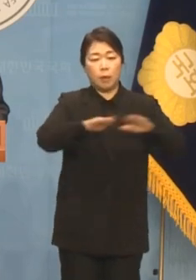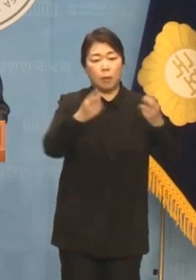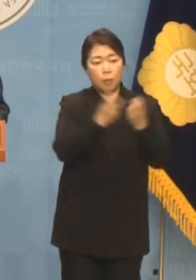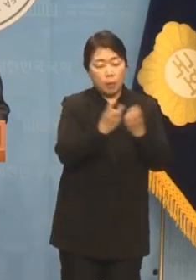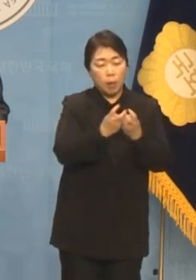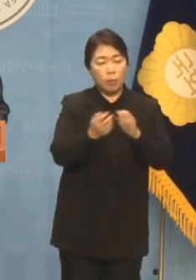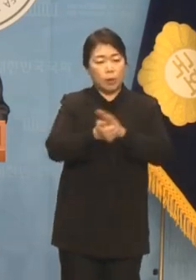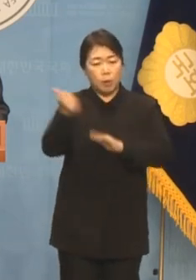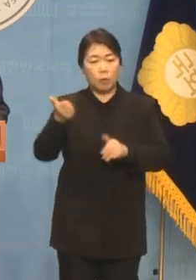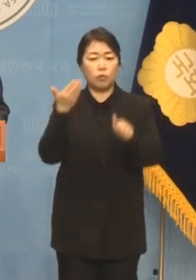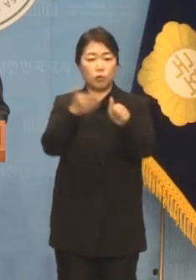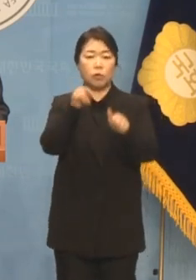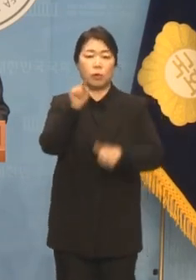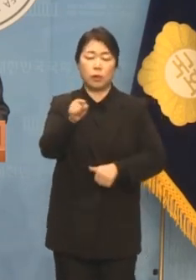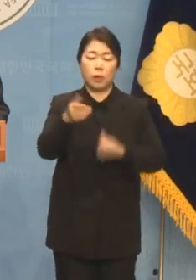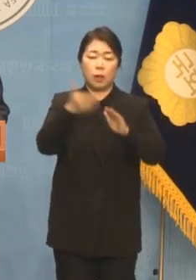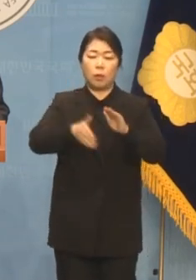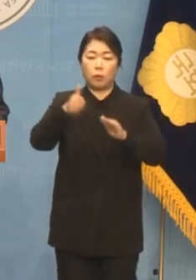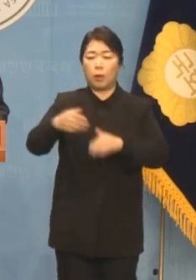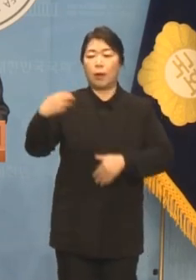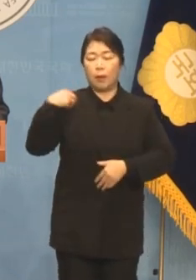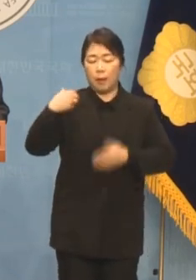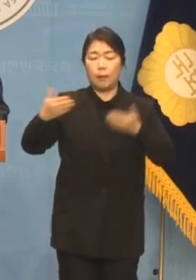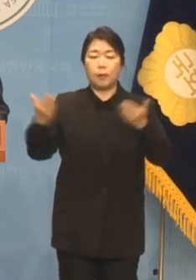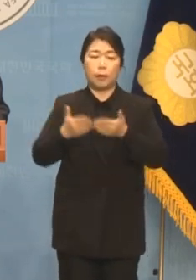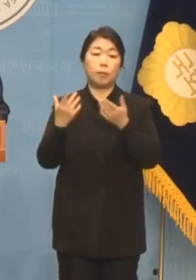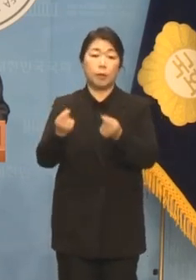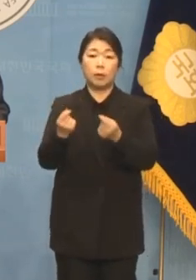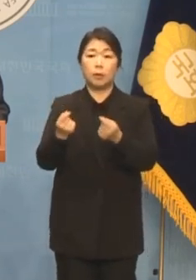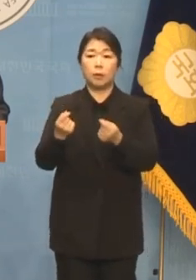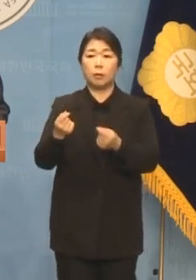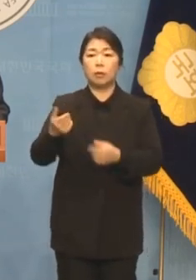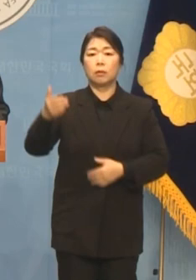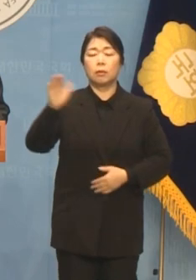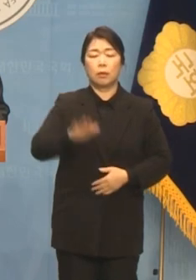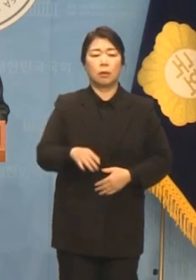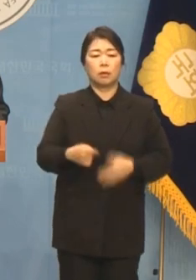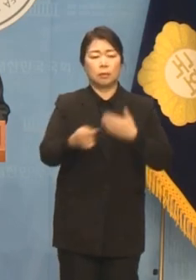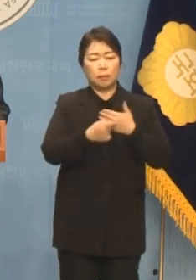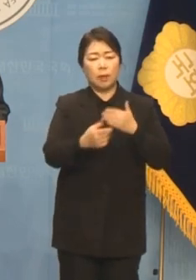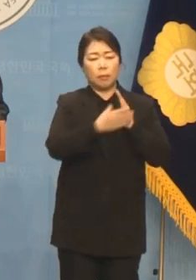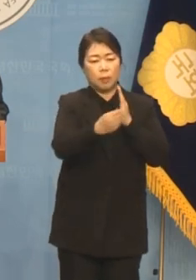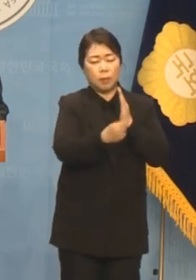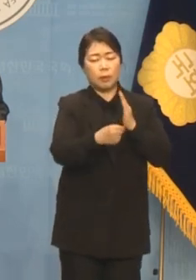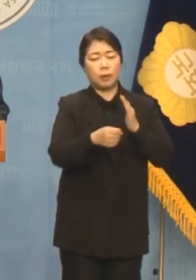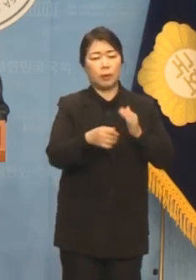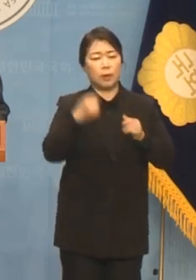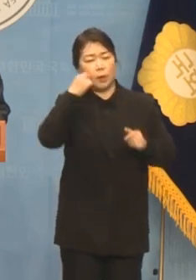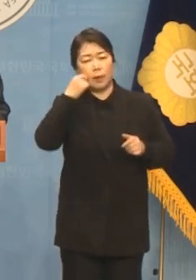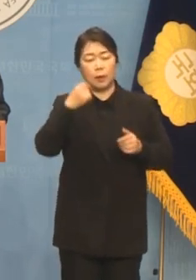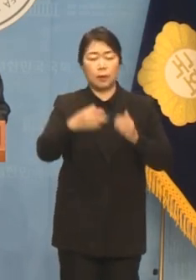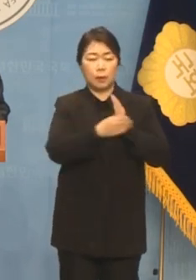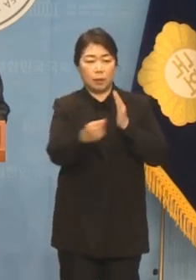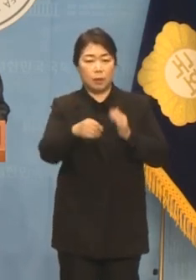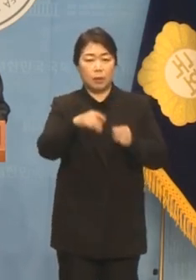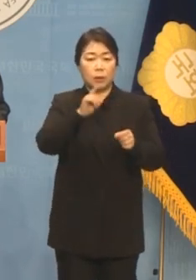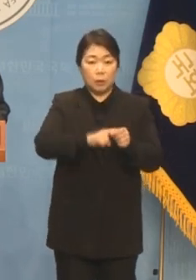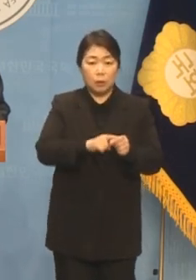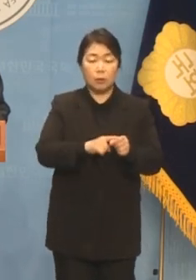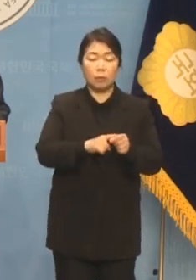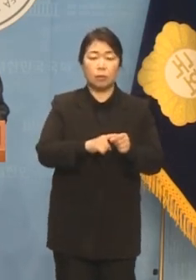만들어야 하는 것이 공당의 의무에도 불구하고 플님 정책 하는